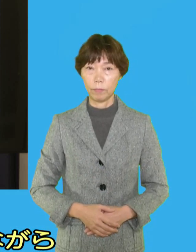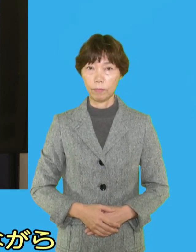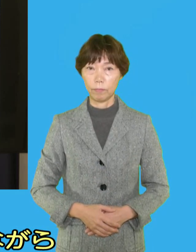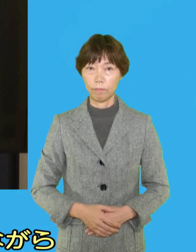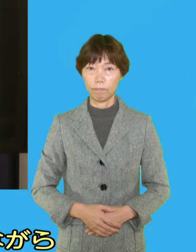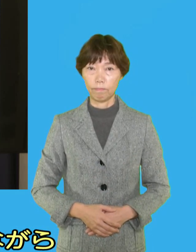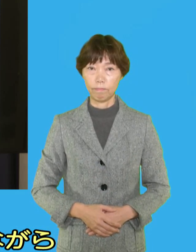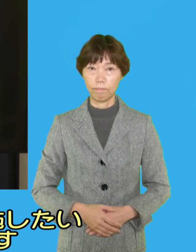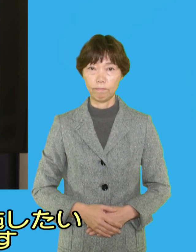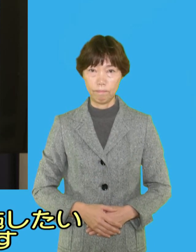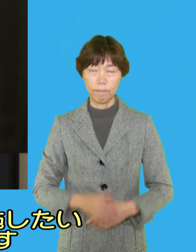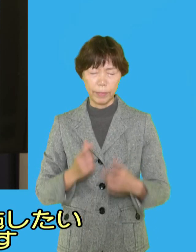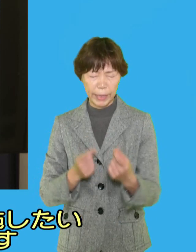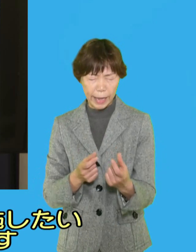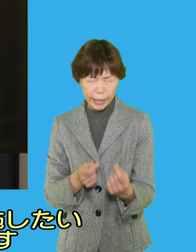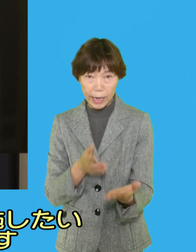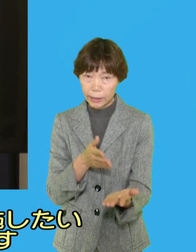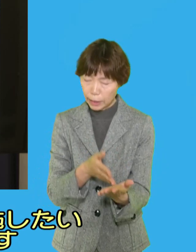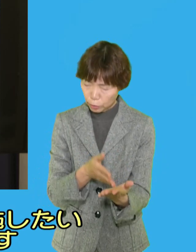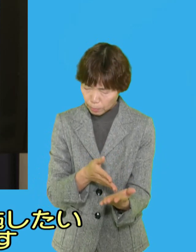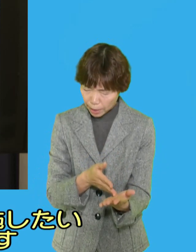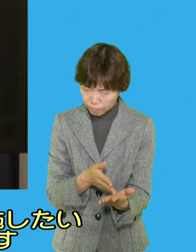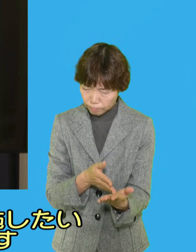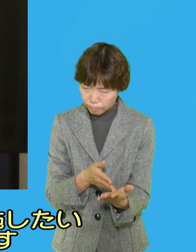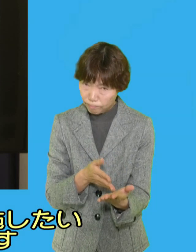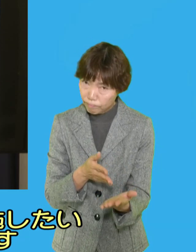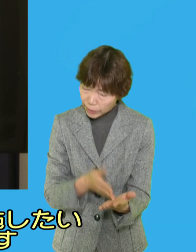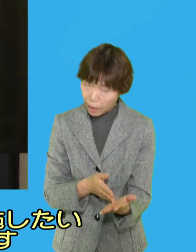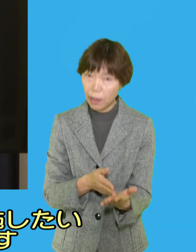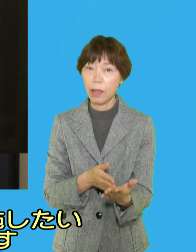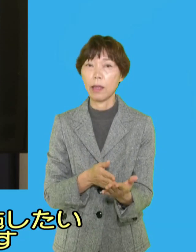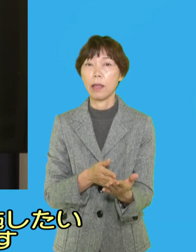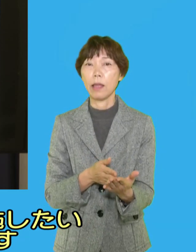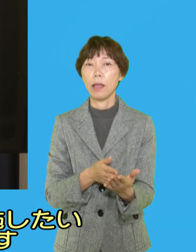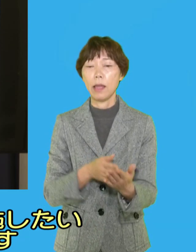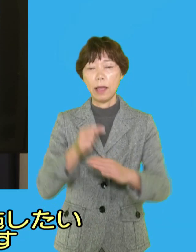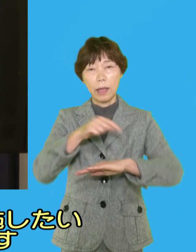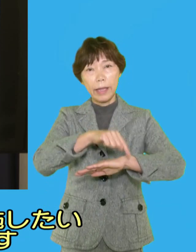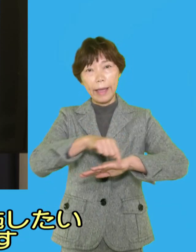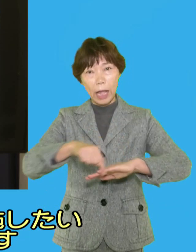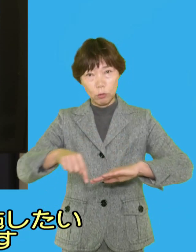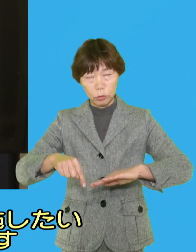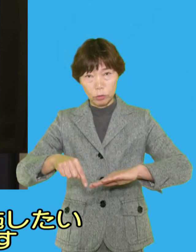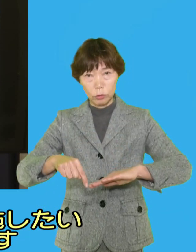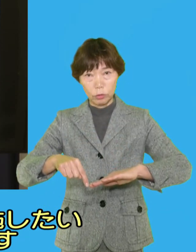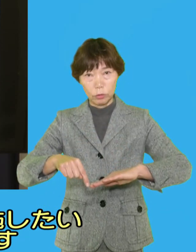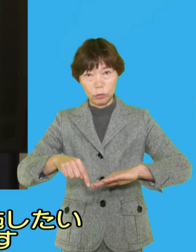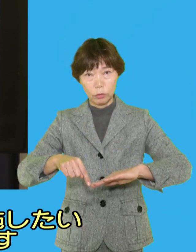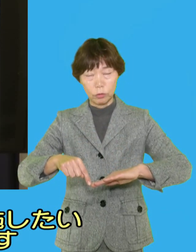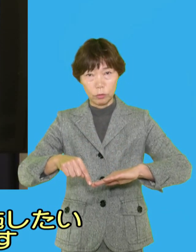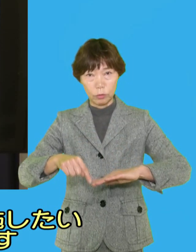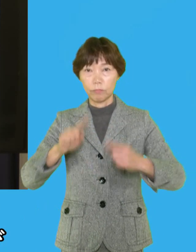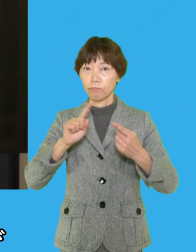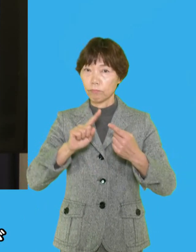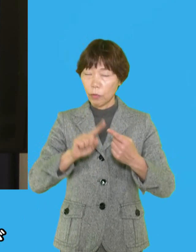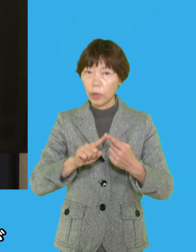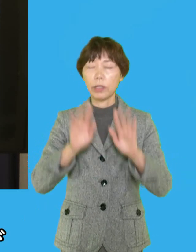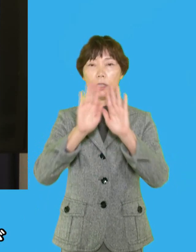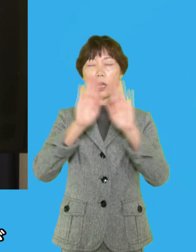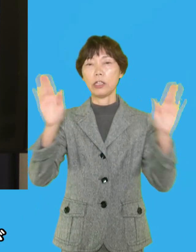丁寧に説明を尽くしながらですね、まあ、想定している時期で実施をしたいなというのが私の思いです。